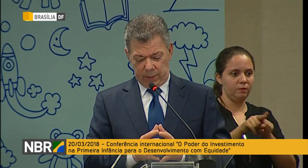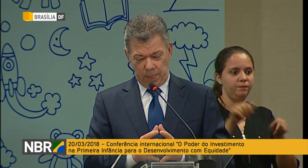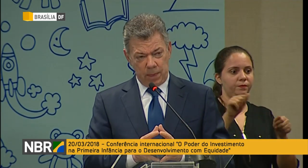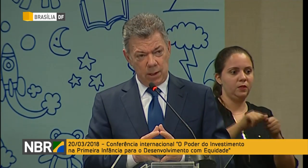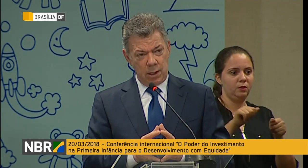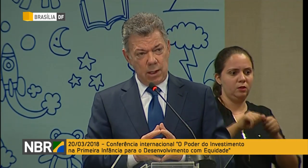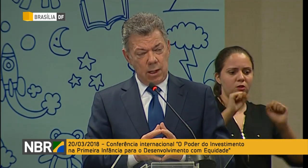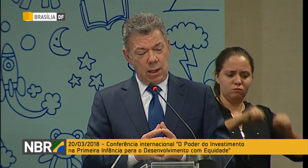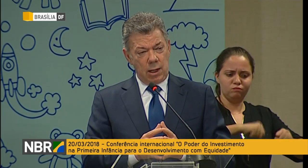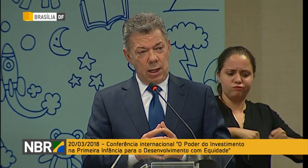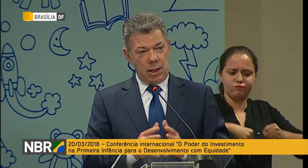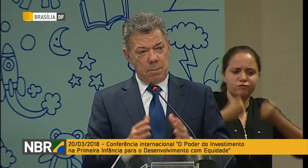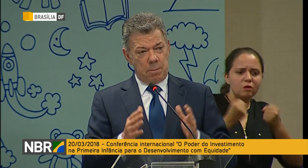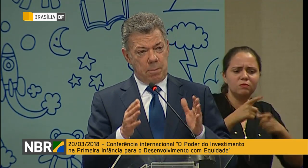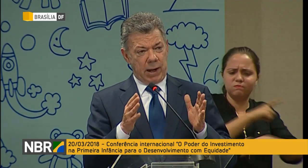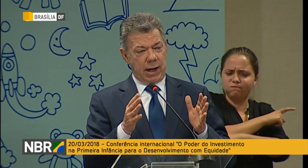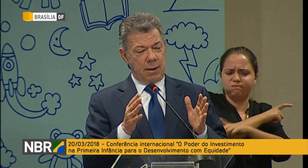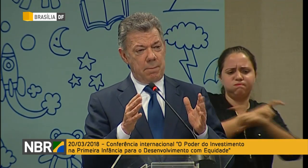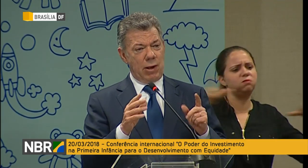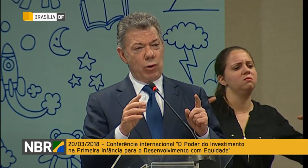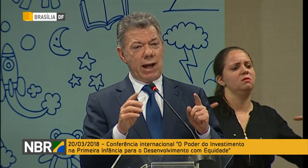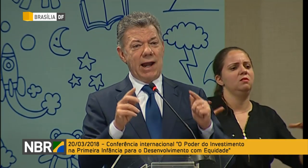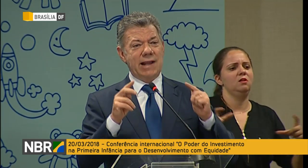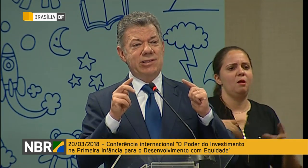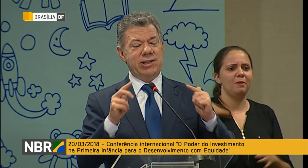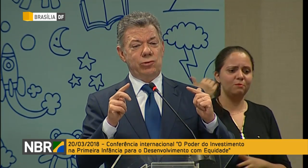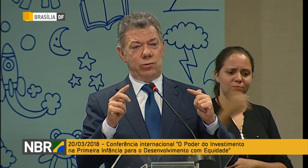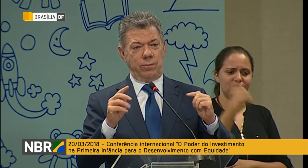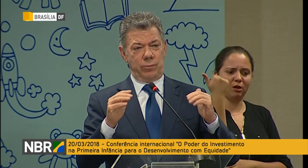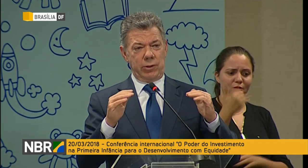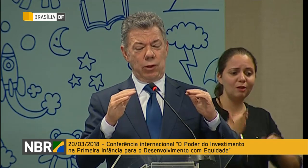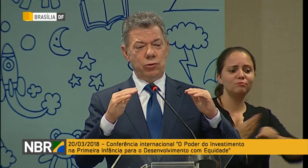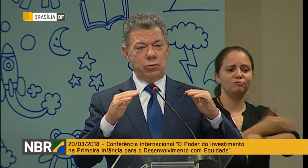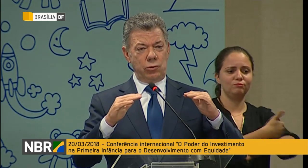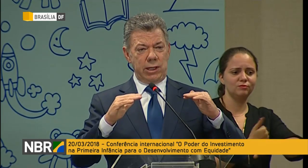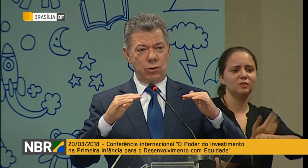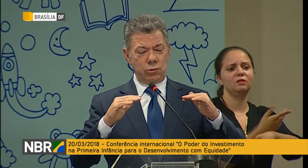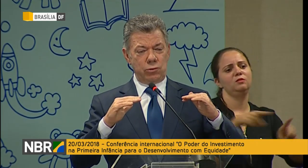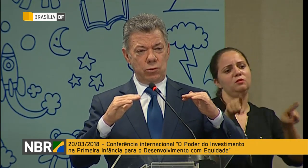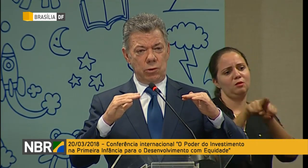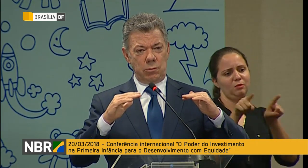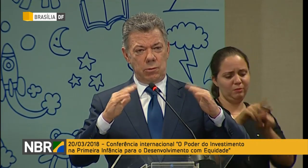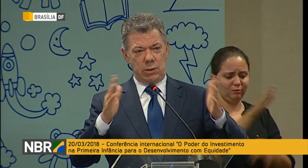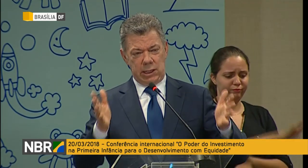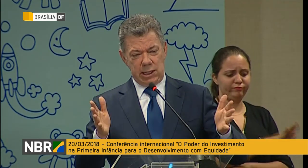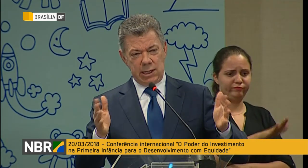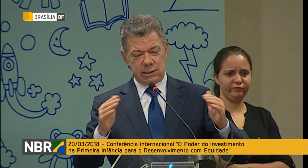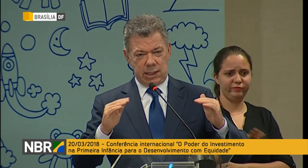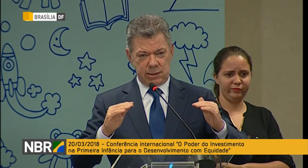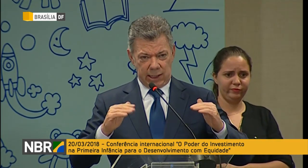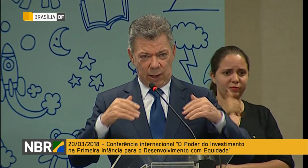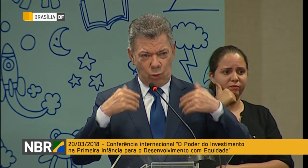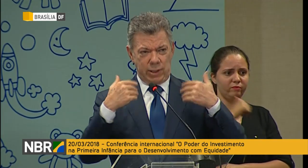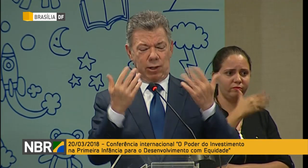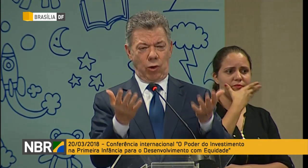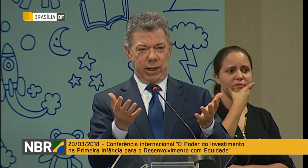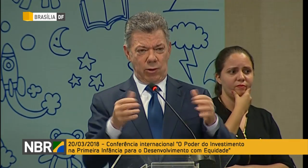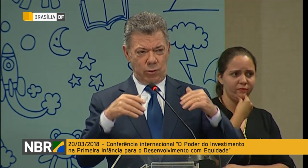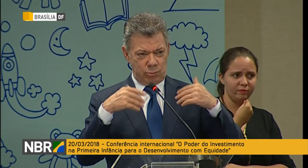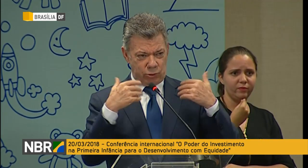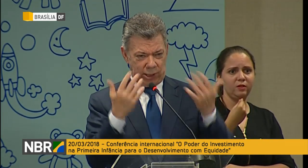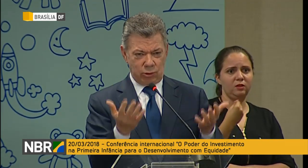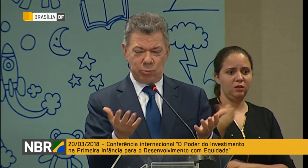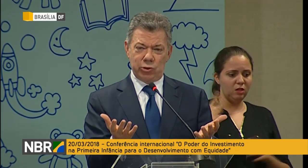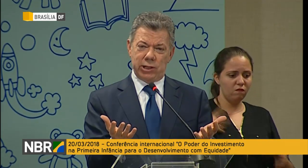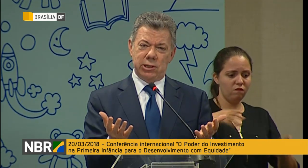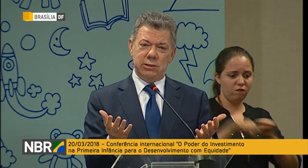e nós fizemos um grande esforço para melhorar o acesso das crianças que